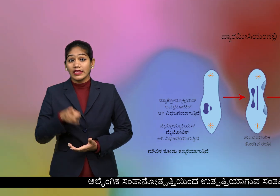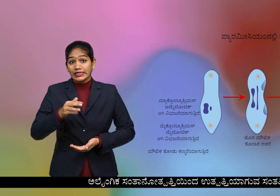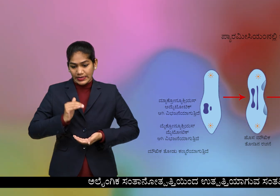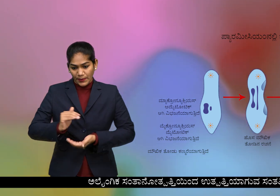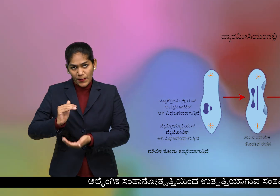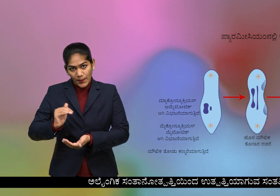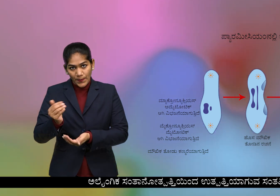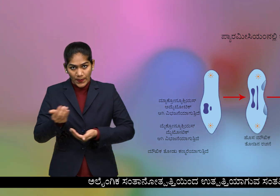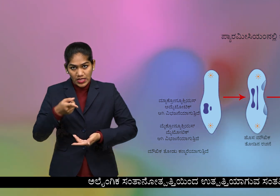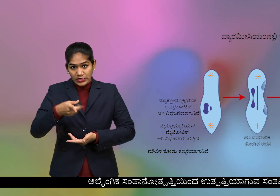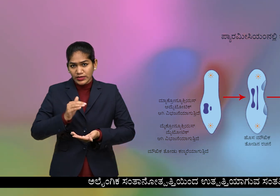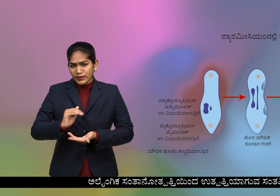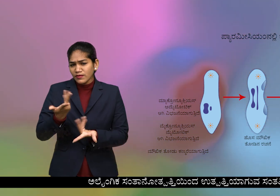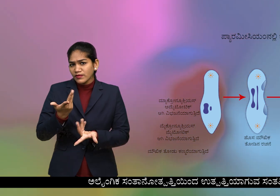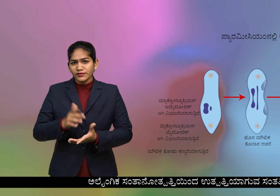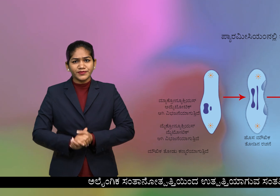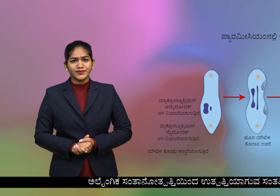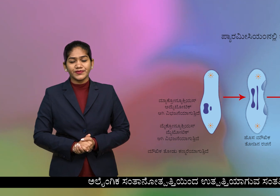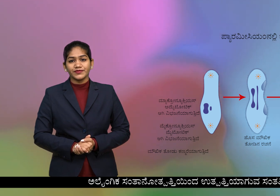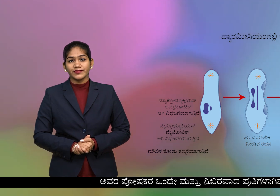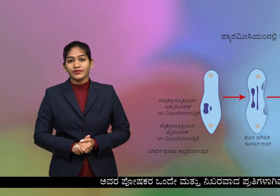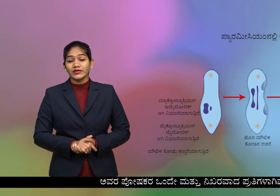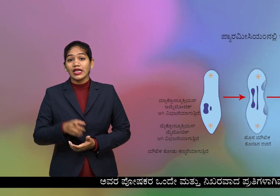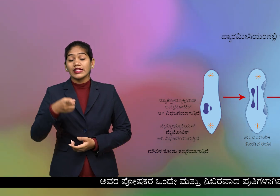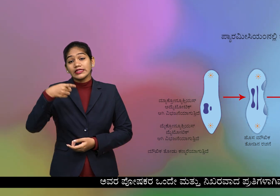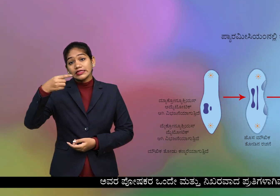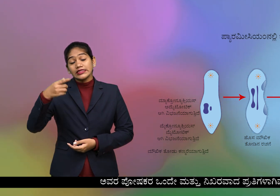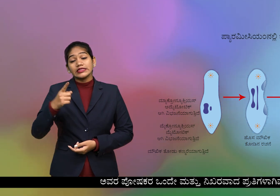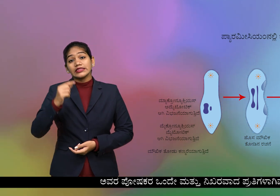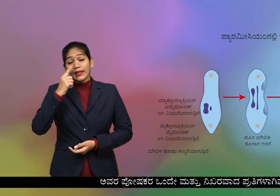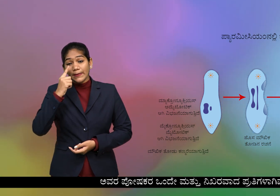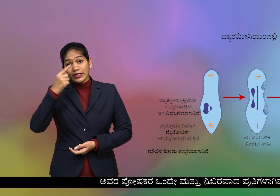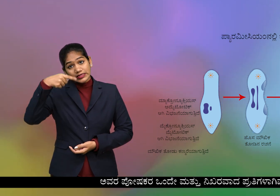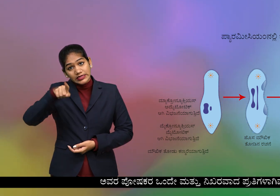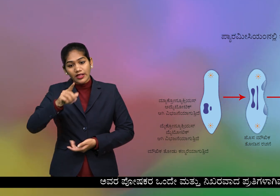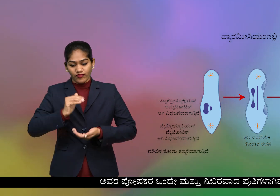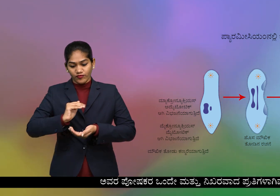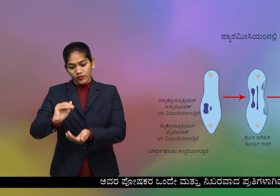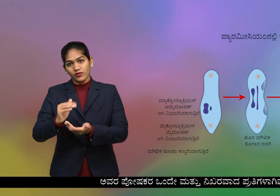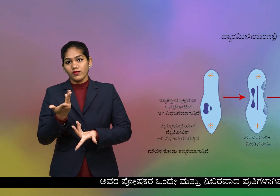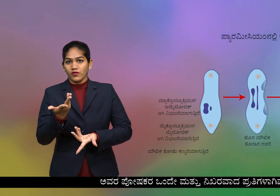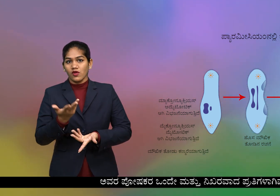ಅಲೈಂಗಿಕ ಸಂತಾನೋತ್ಪತ್ತಿಯಿಂದ ಉತ್ಪತ್ತಿಯಾಗುವ ಸಂತತಿಯು ಅವರ ಪೋಷಕರ ಒಂದೇ ಮತ್ತು ನಿಖರವಾದ ಪ್ರತಿಗಳಾಗಿವೆ.